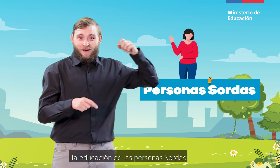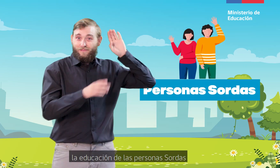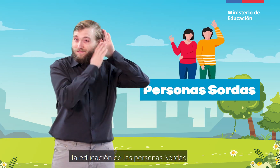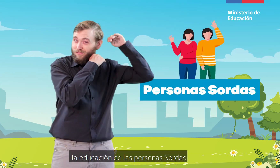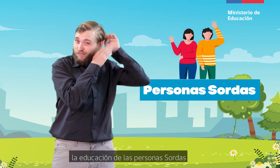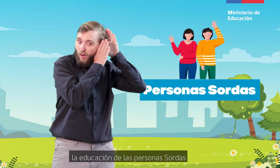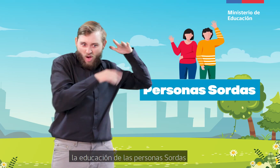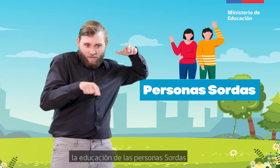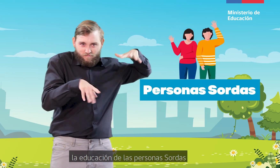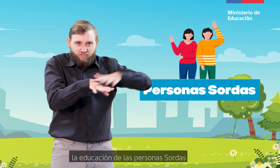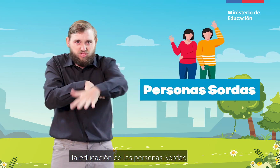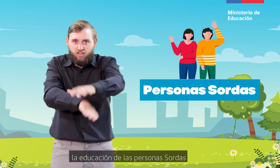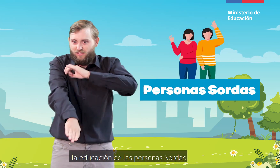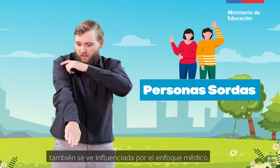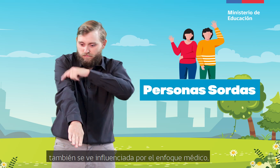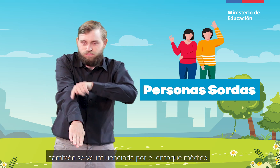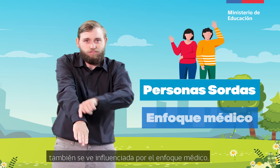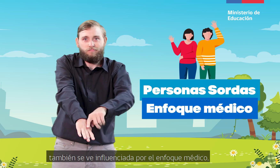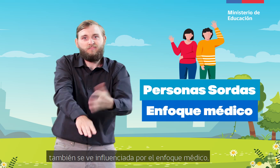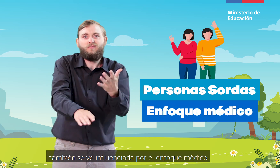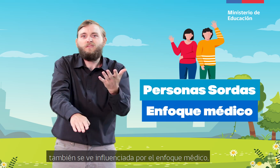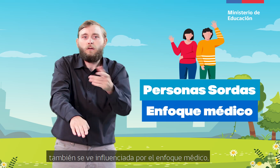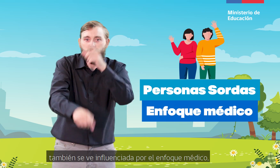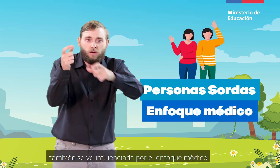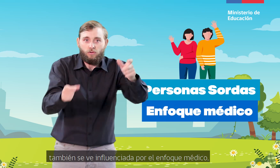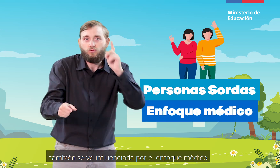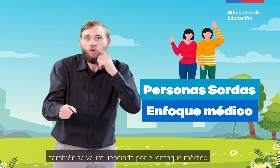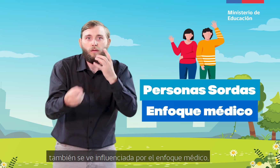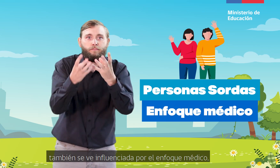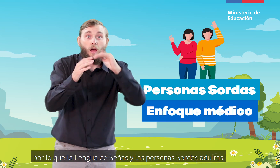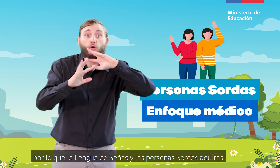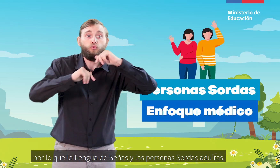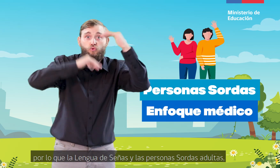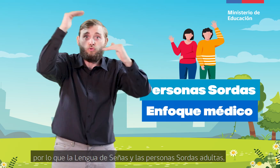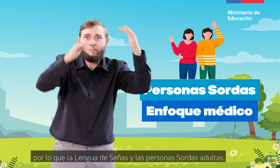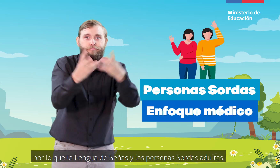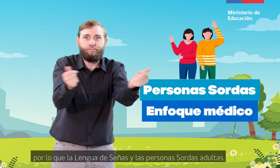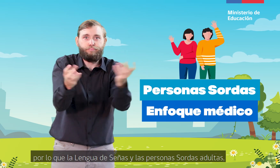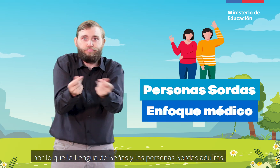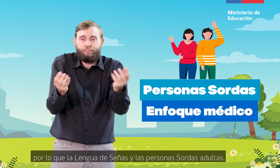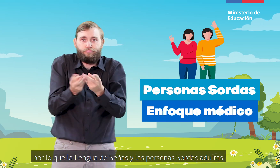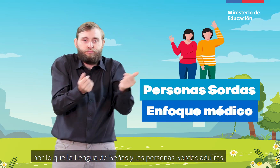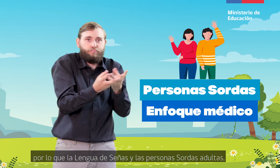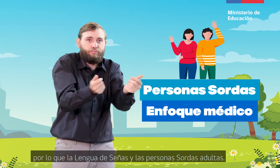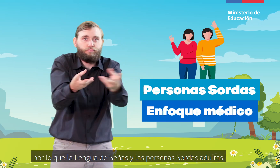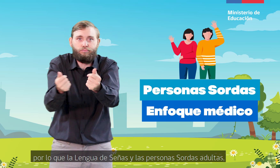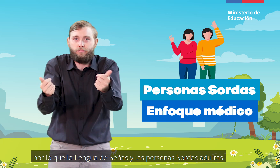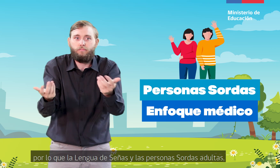la educación de las personas sordas también se ve influenciada por el enfoque médico, por lo que la lengua de señas y las personas sordas